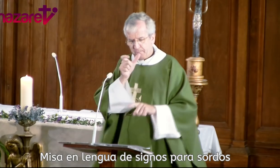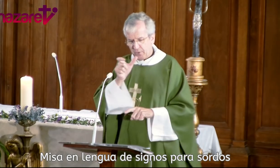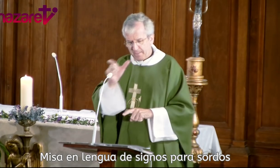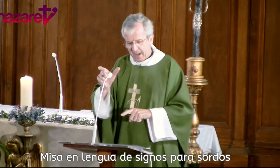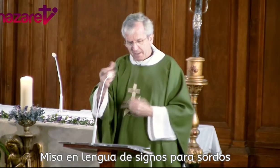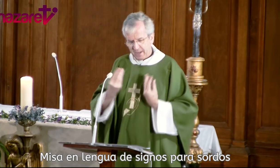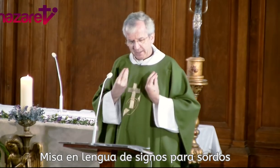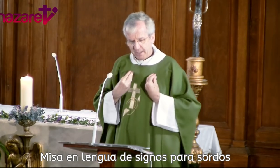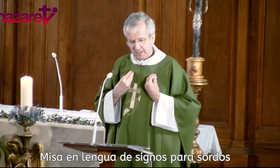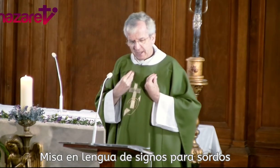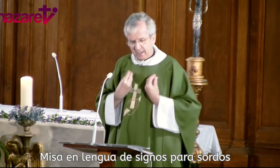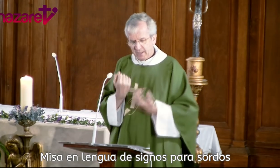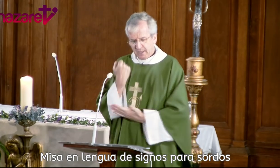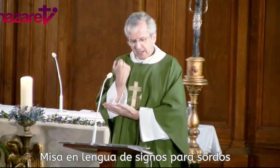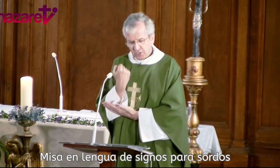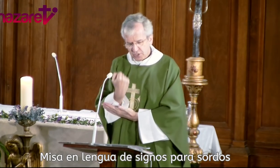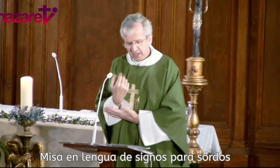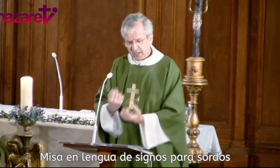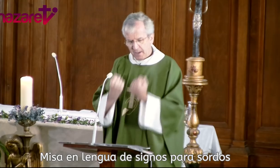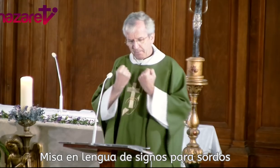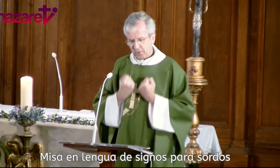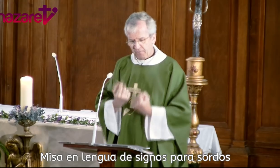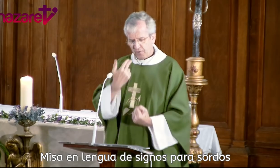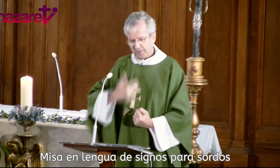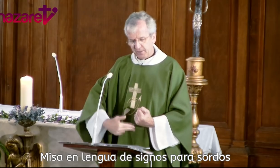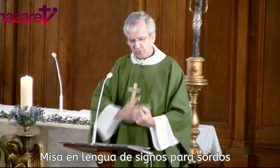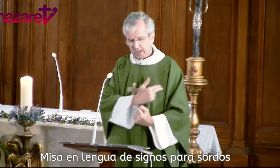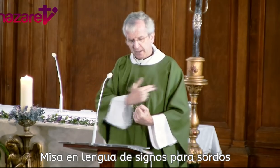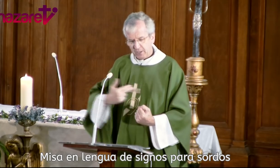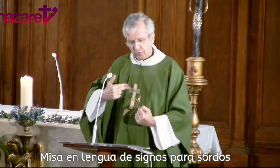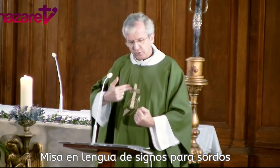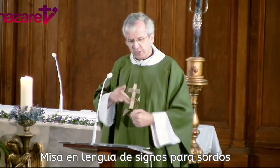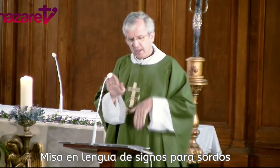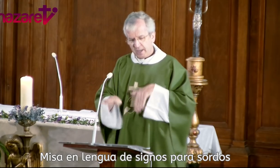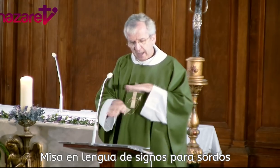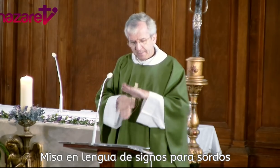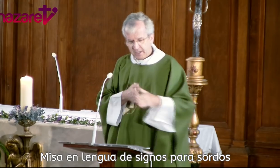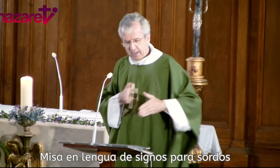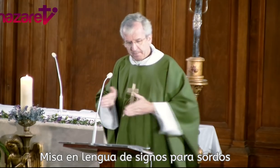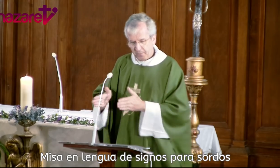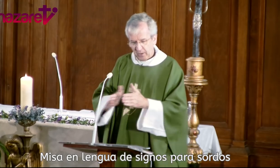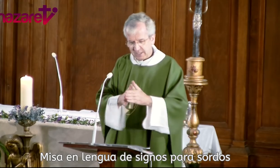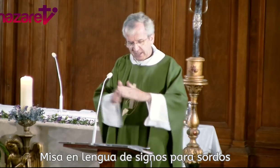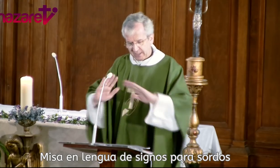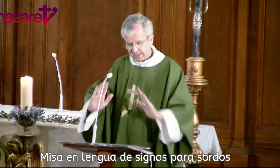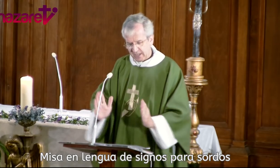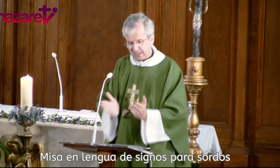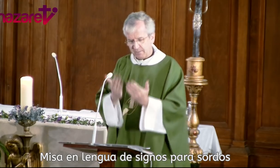la palabra de vida y sostenida por la fuerza de los sacramentos, camine por las sendas de la